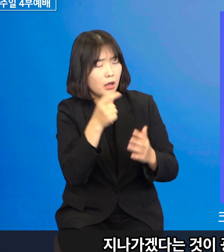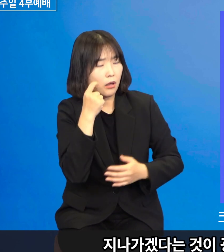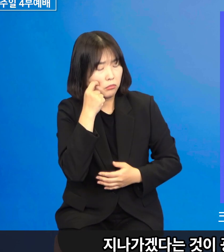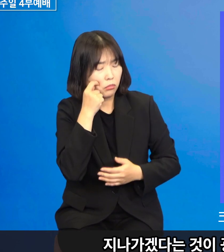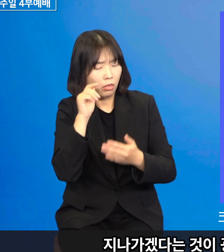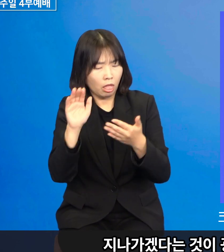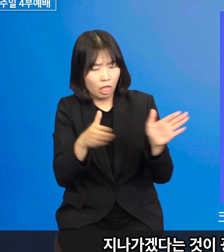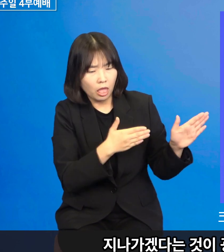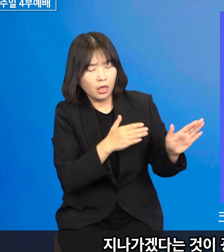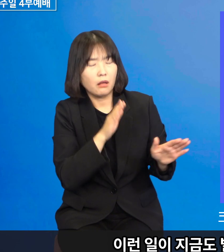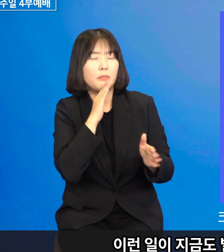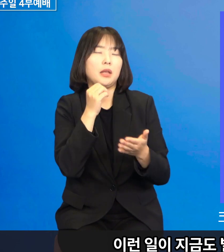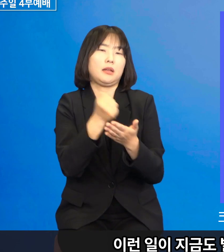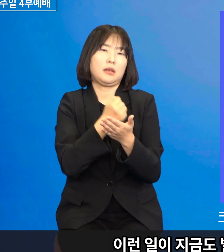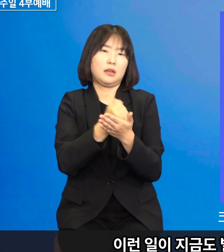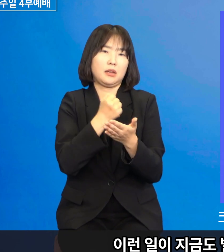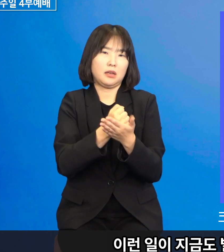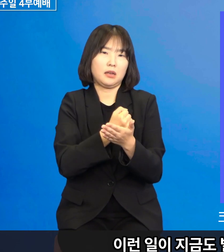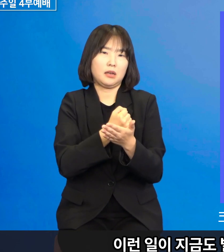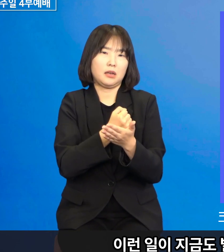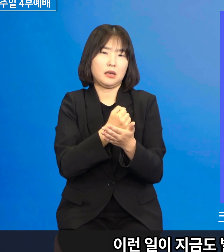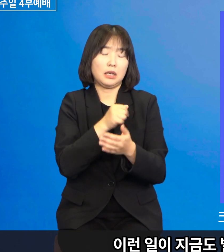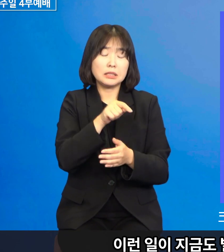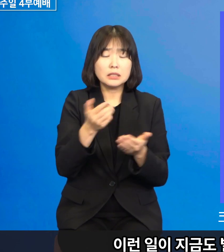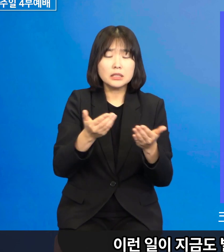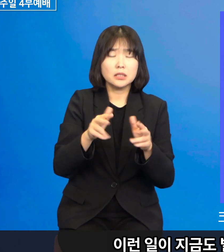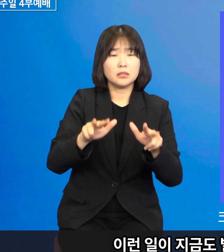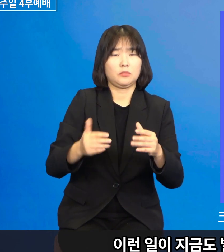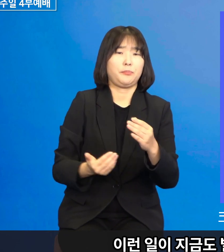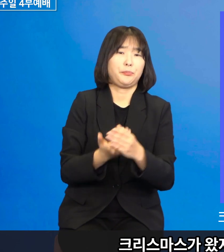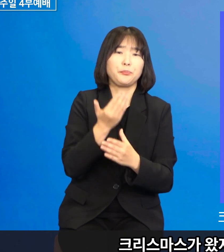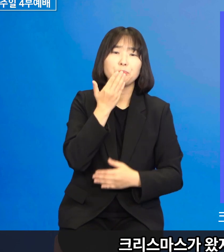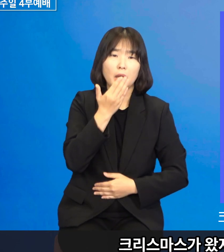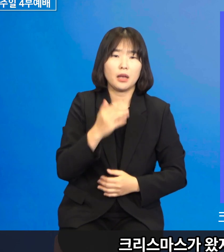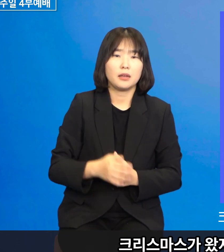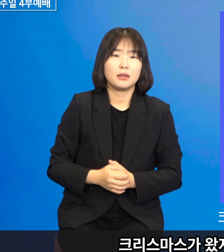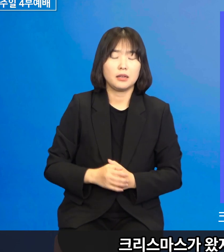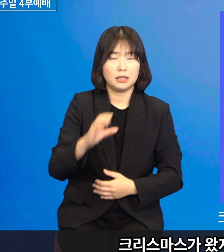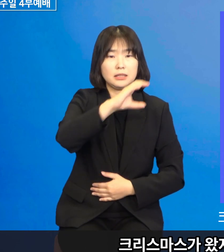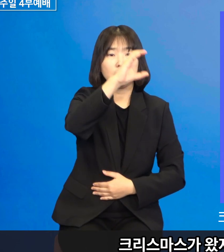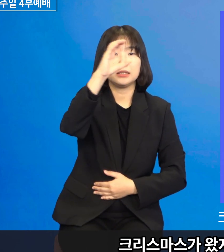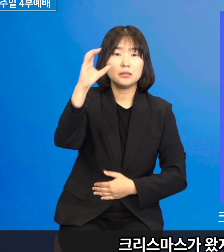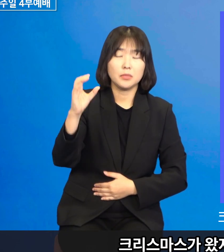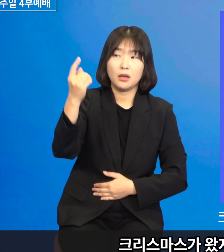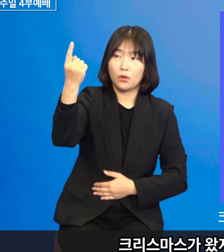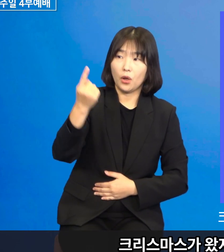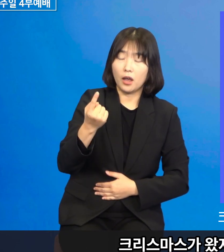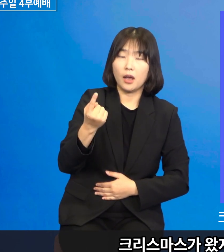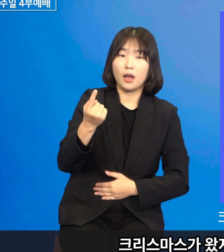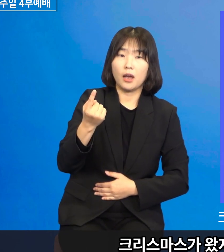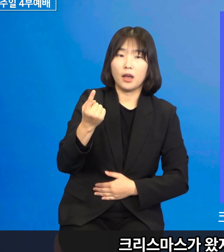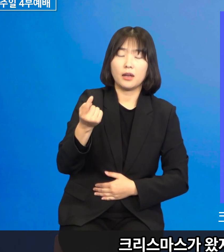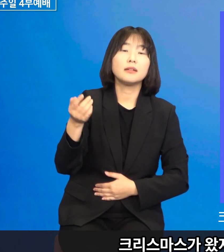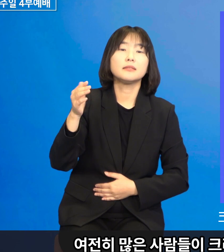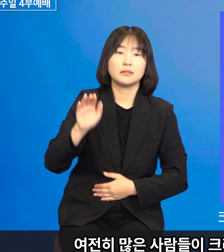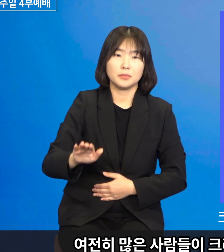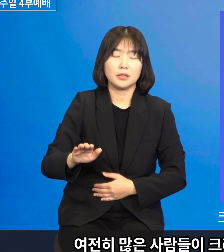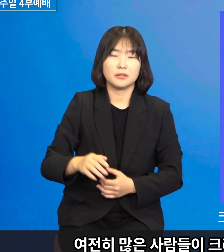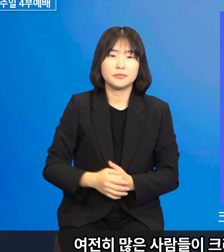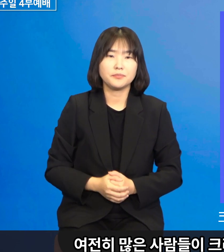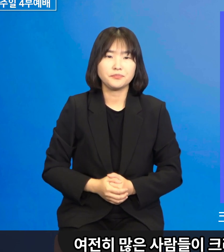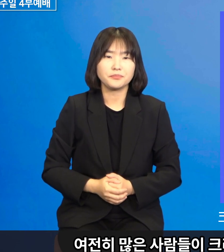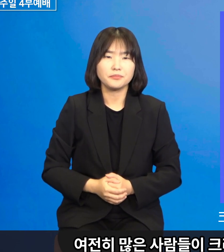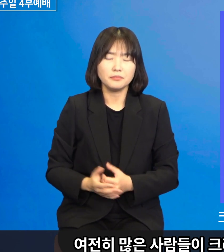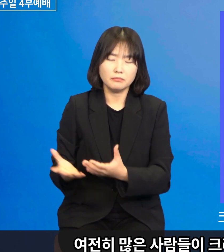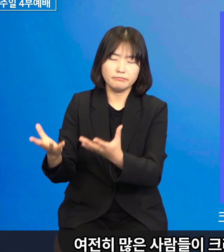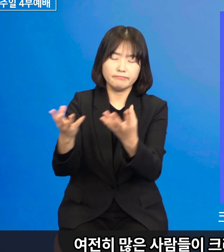굉장히 안타까운 일인데, 이런 일이 지금도 벌어질 수 있는 것이죠. 크리스마스가 왔지만, 다가오고 있지만 여전히